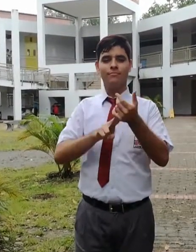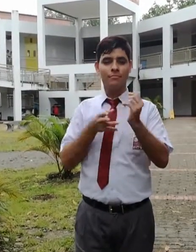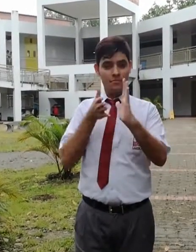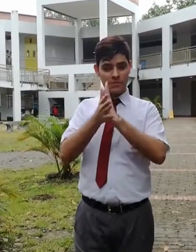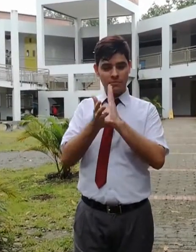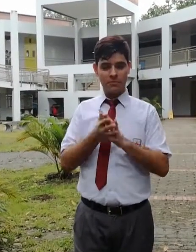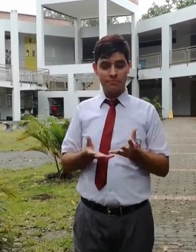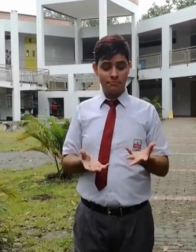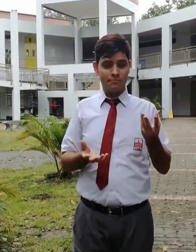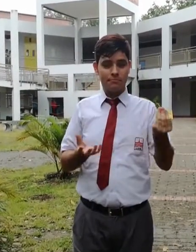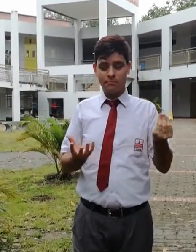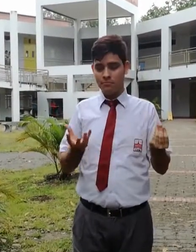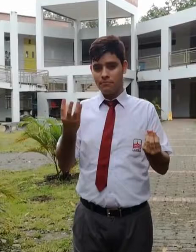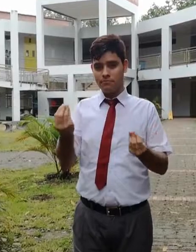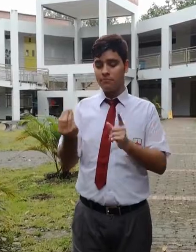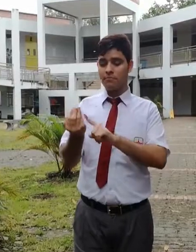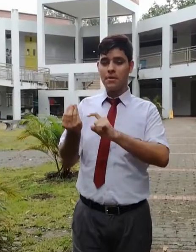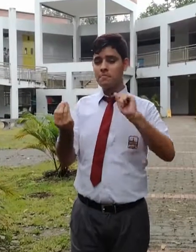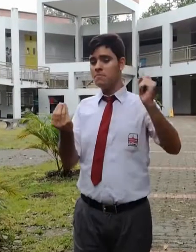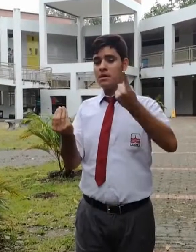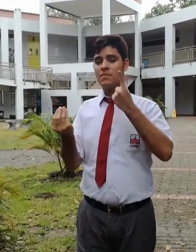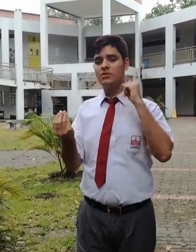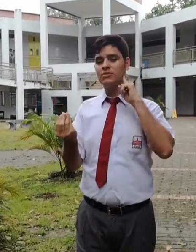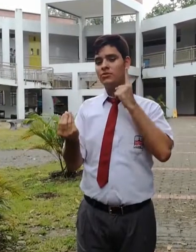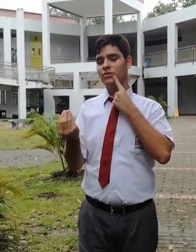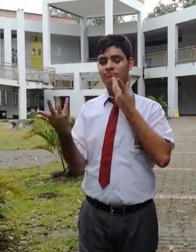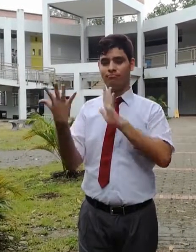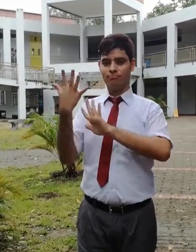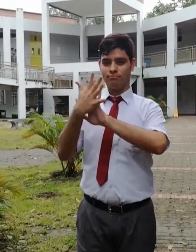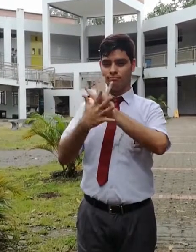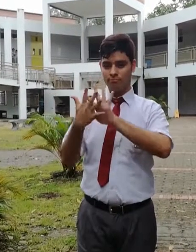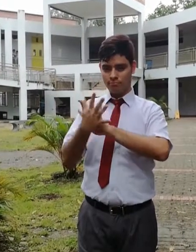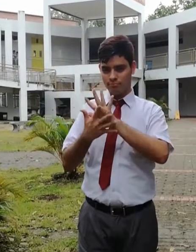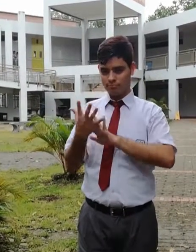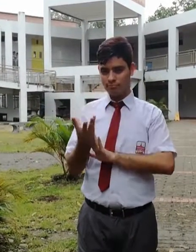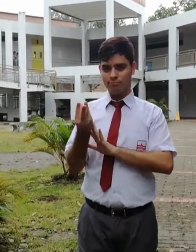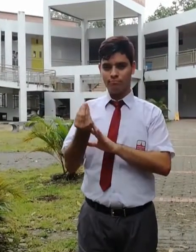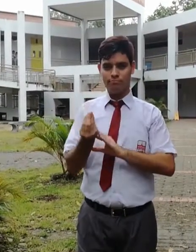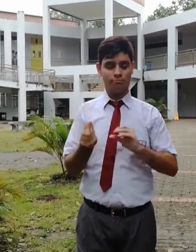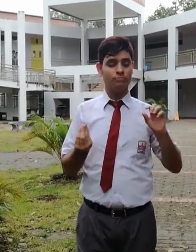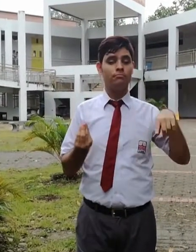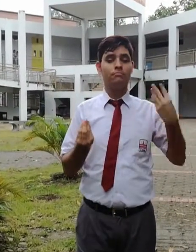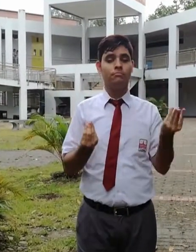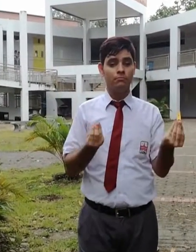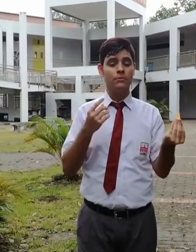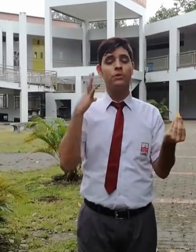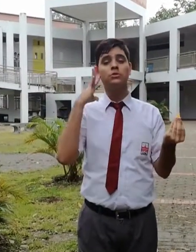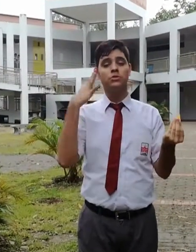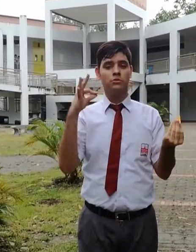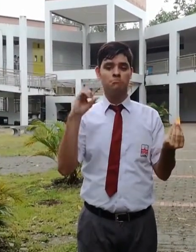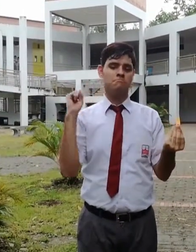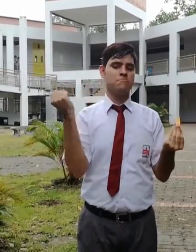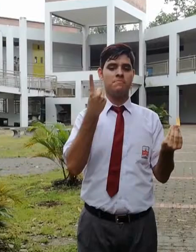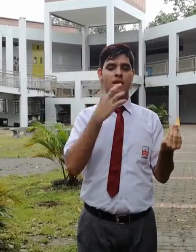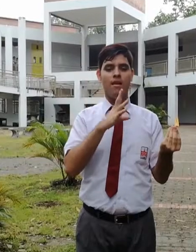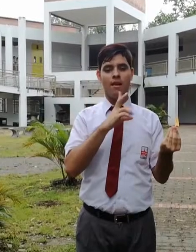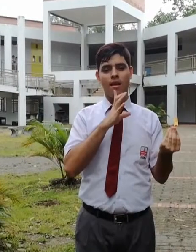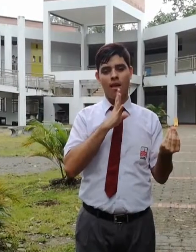tema que voy a tocar ahora es el bilingüismo en la sede educativa. Sabemos que están las dos comunidades, los